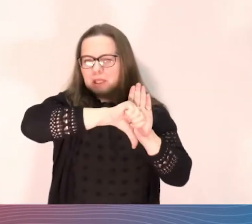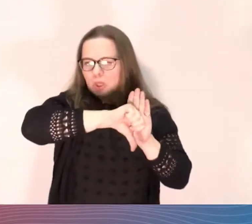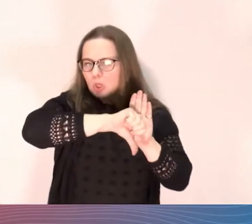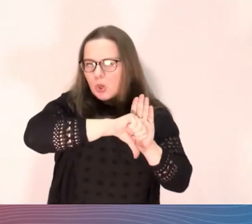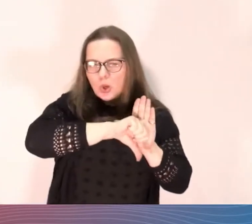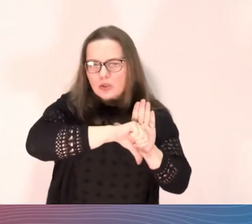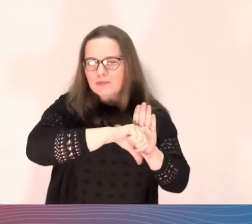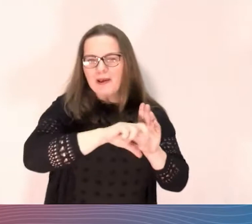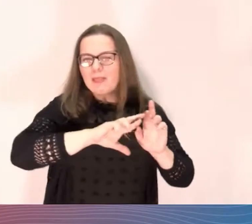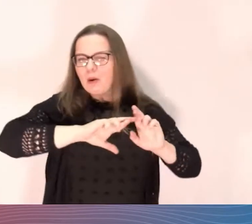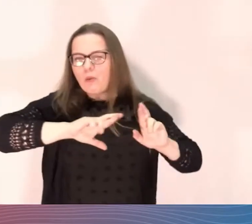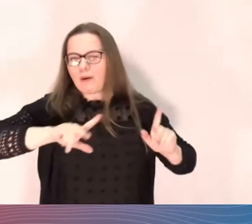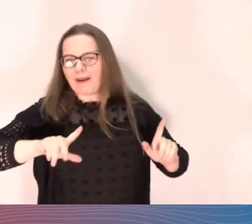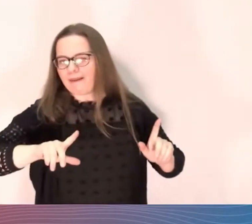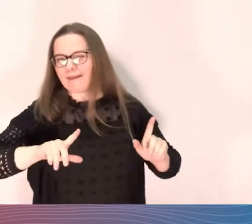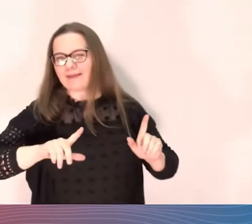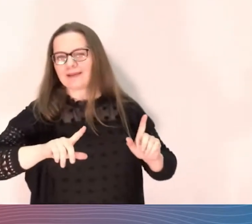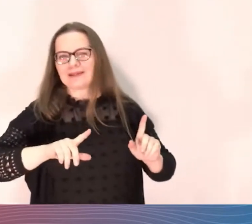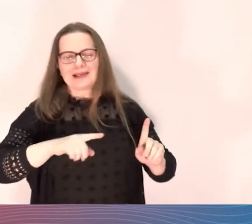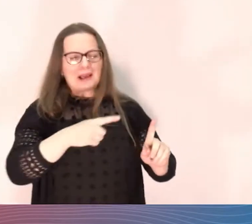Morreu com a pior morte,